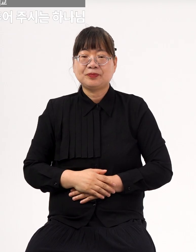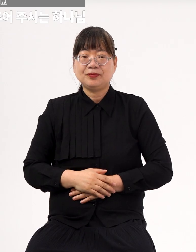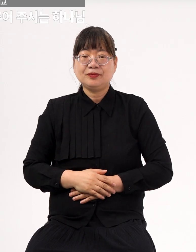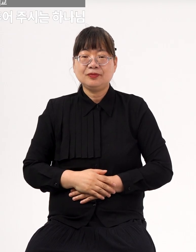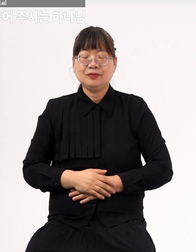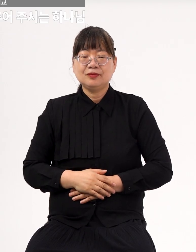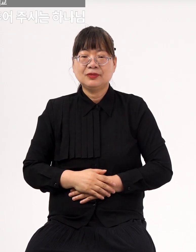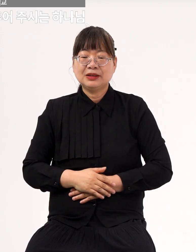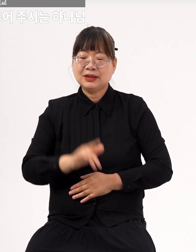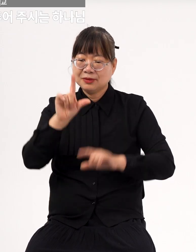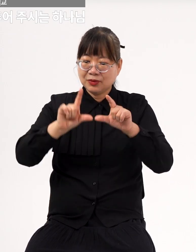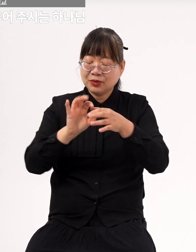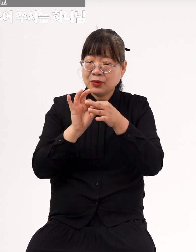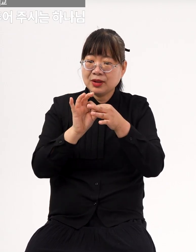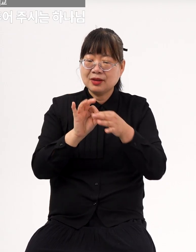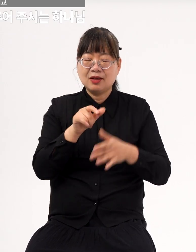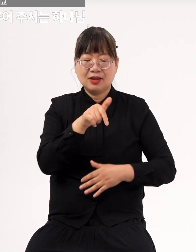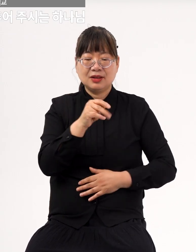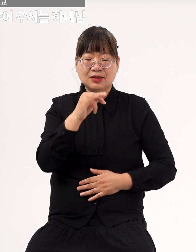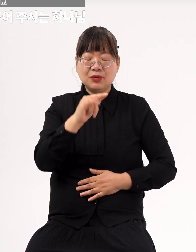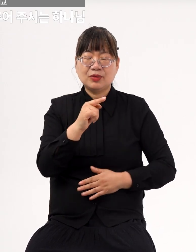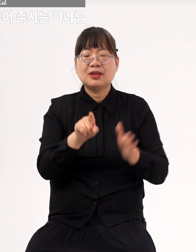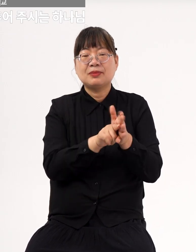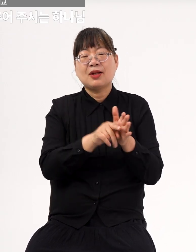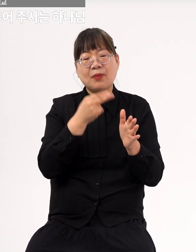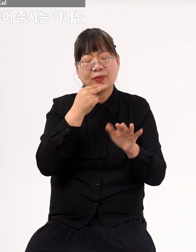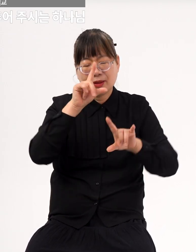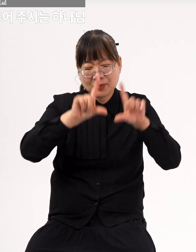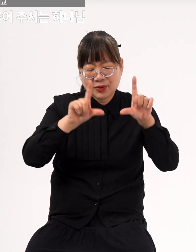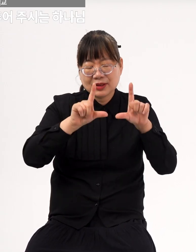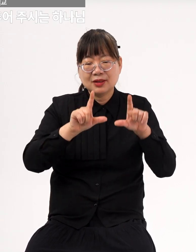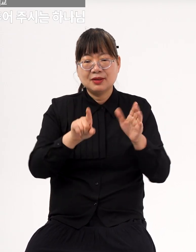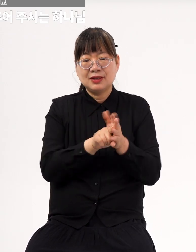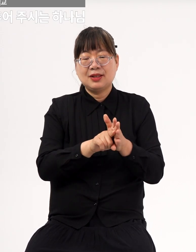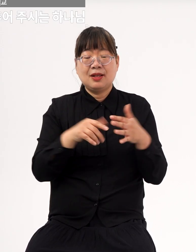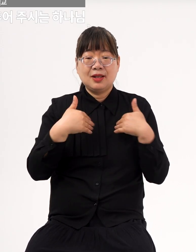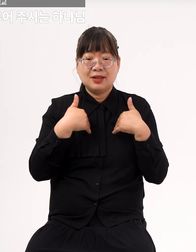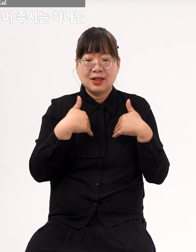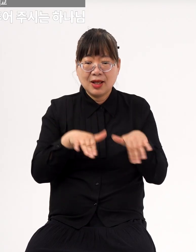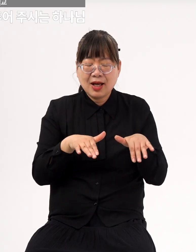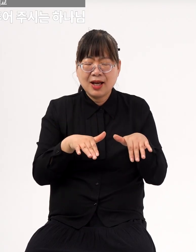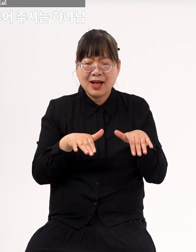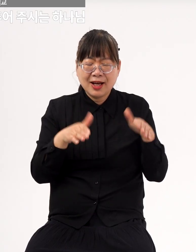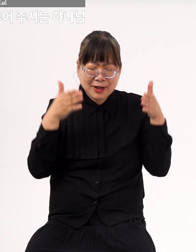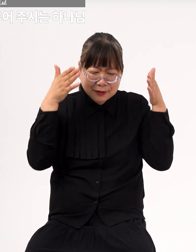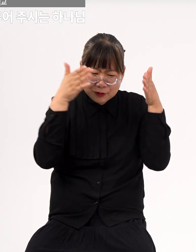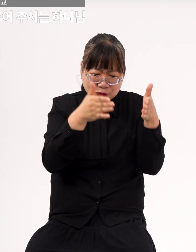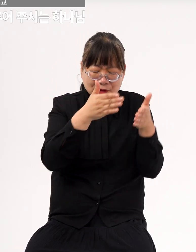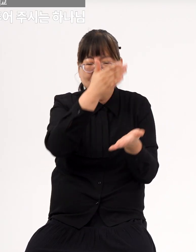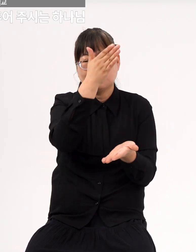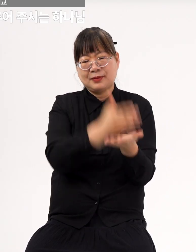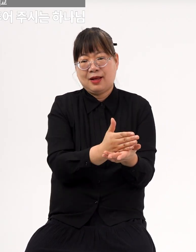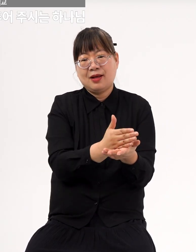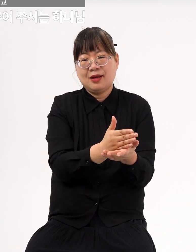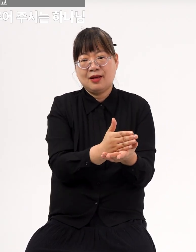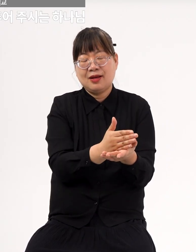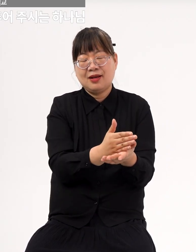기드온의 불신앙, 믿음의 연약함에 초점만 두어서는 안